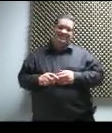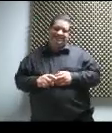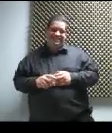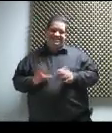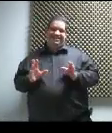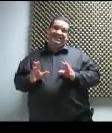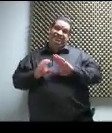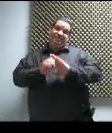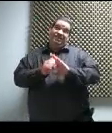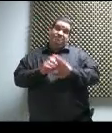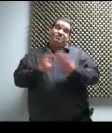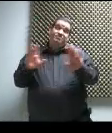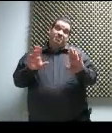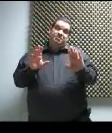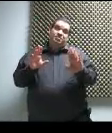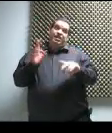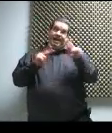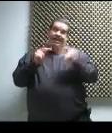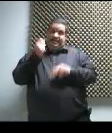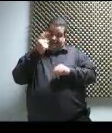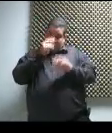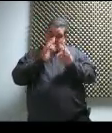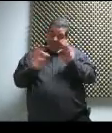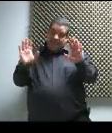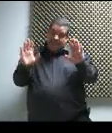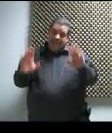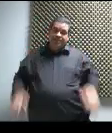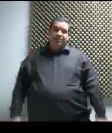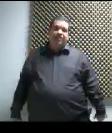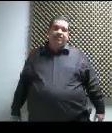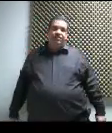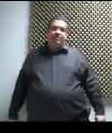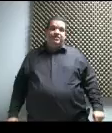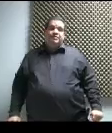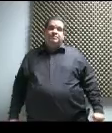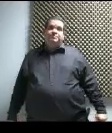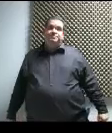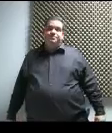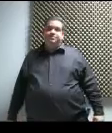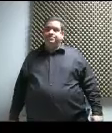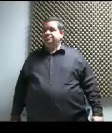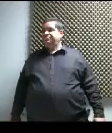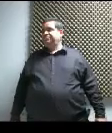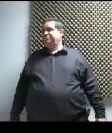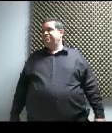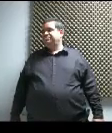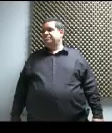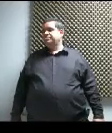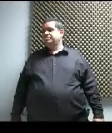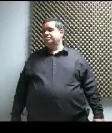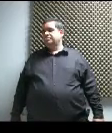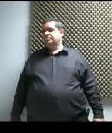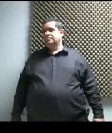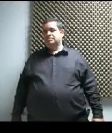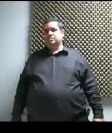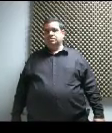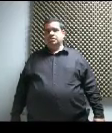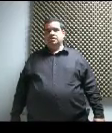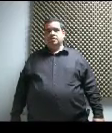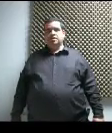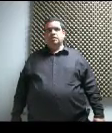es hay darle un ejemplo en Arrolla Bichuela para que la gente entienda un poquito. Pero entonces, porque esto es que es mucho que explicar,